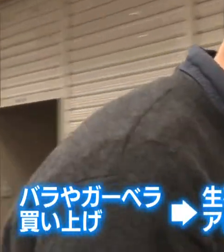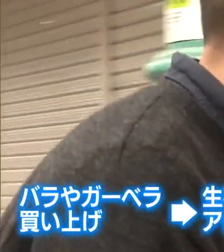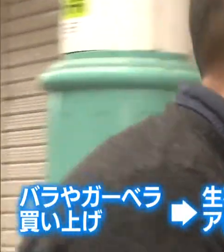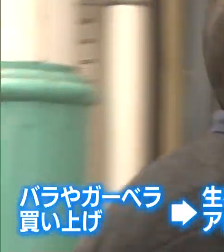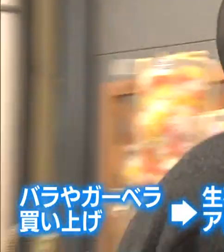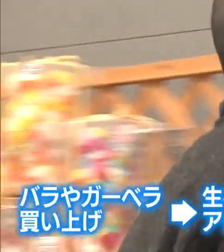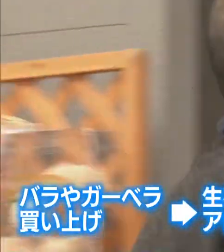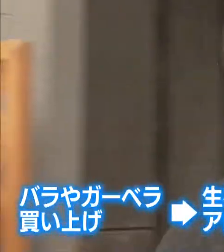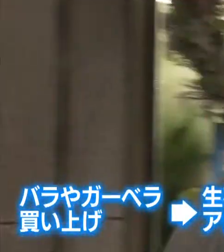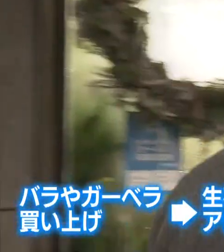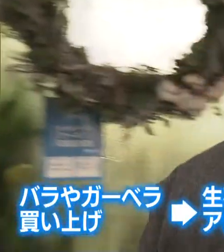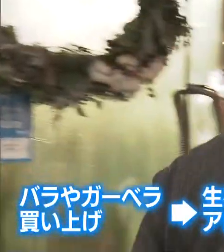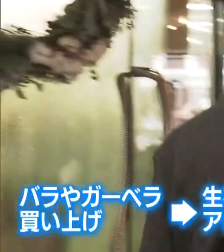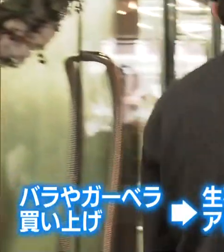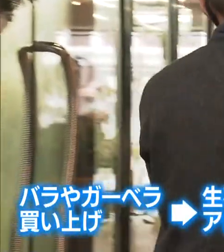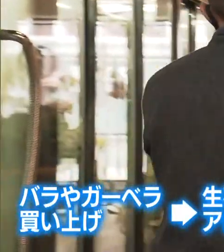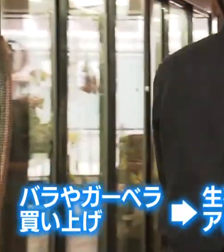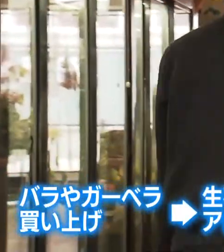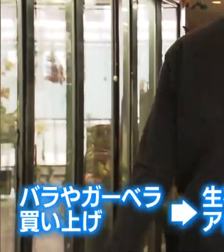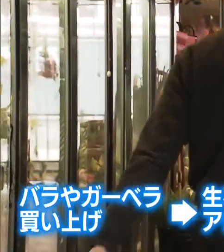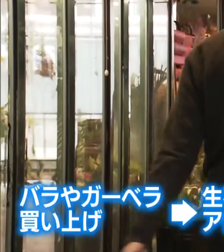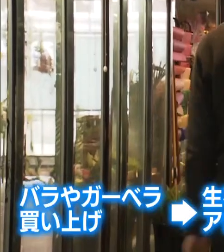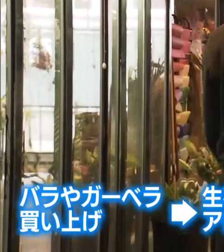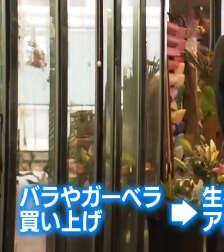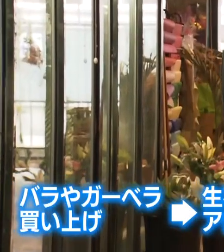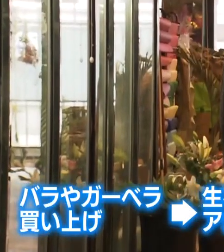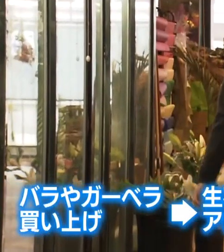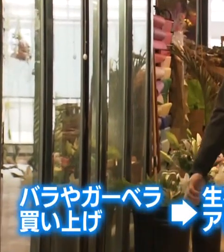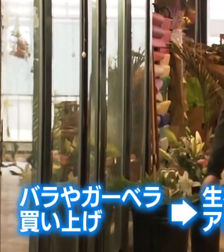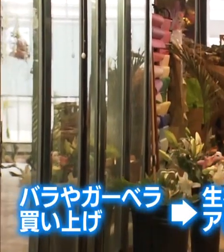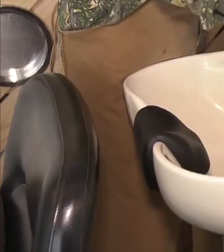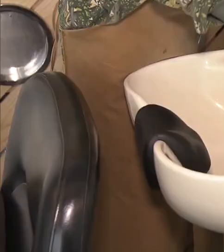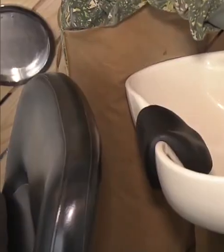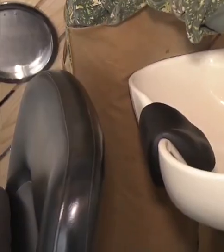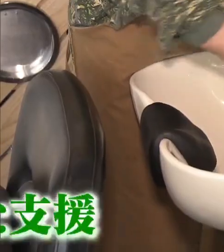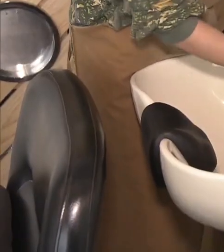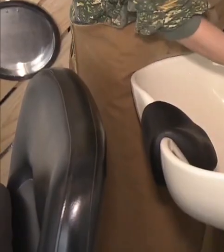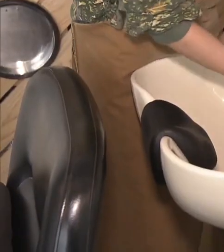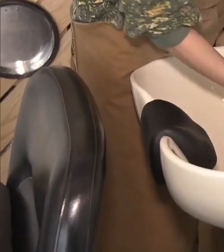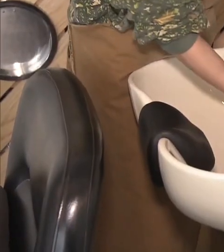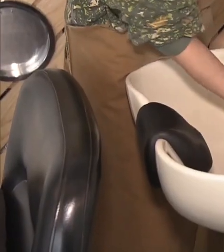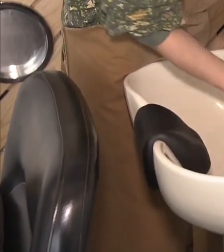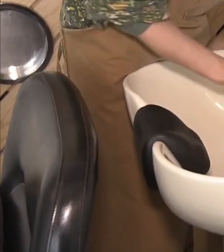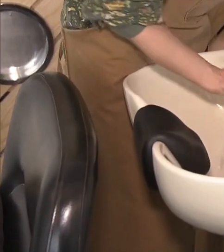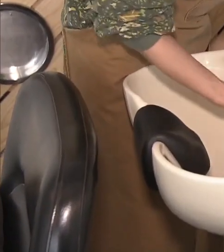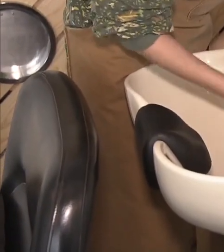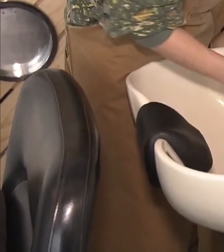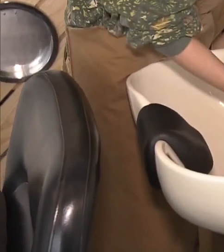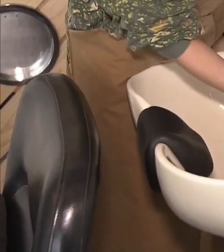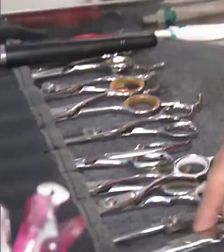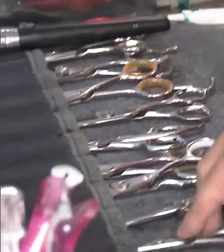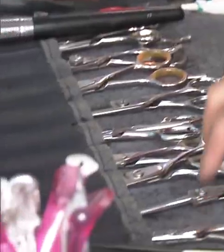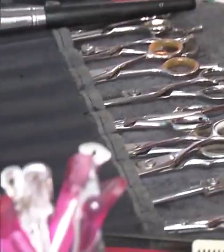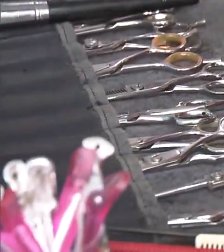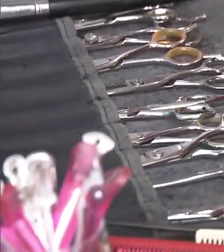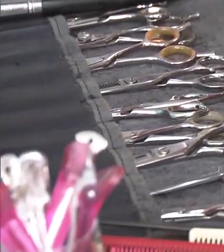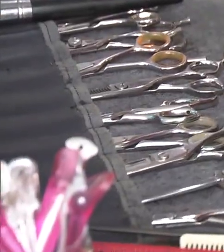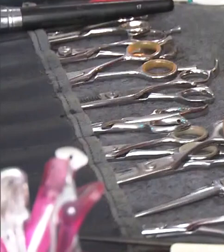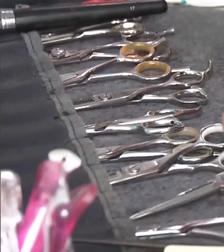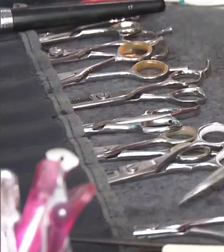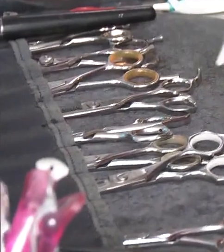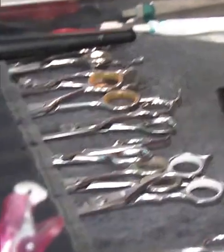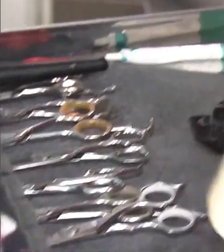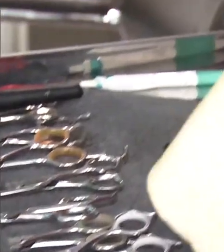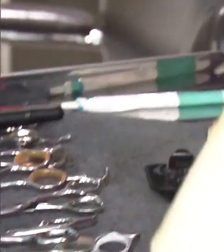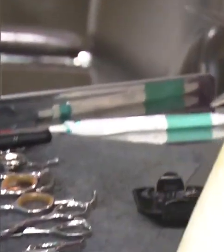焼酎と個別支援学校の卒業クラスにプレゼントします感染対策の強化も含めた支援もあり